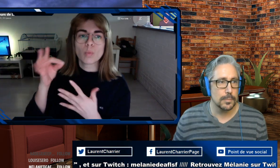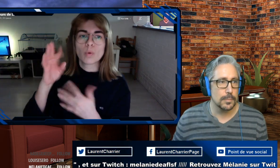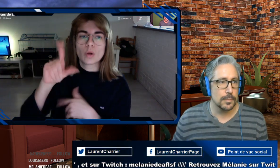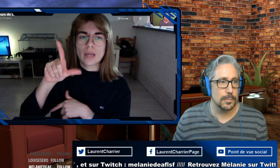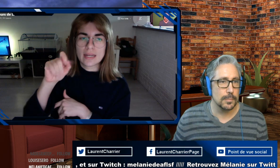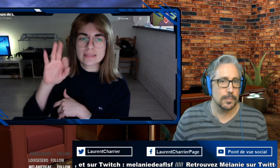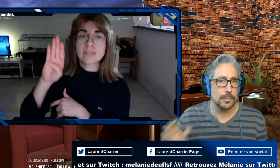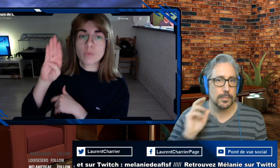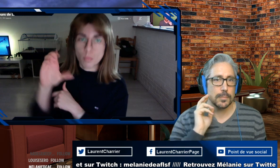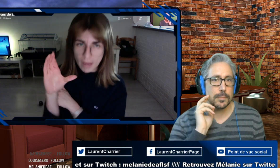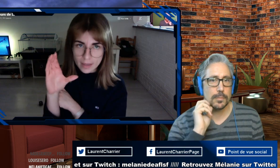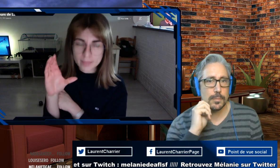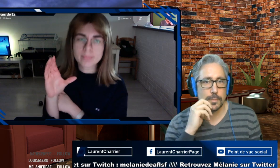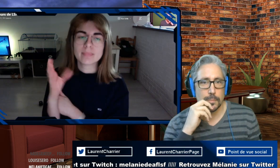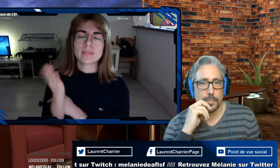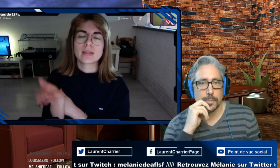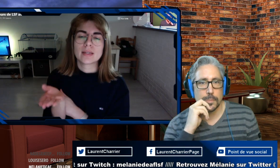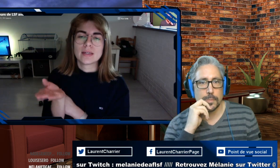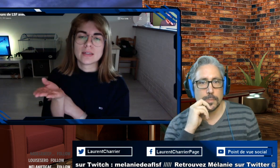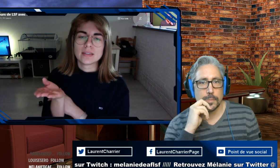option élective au bac.